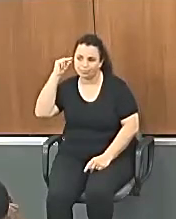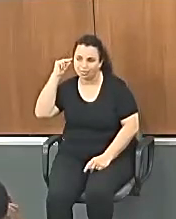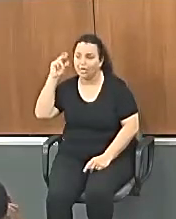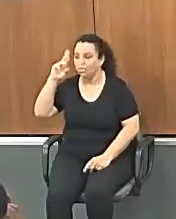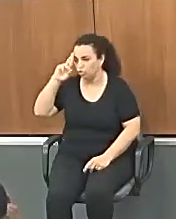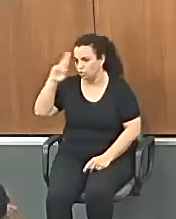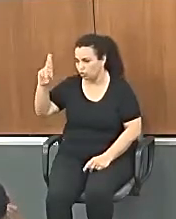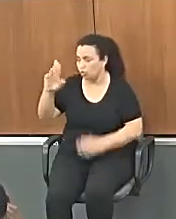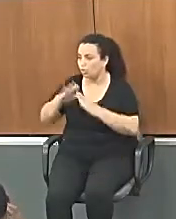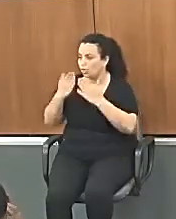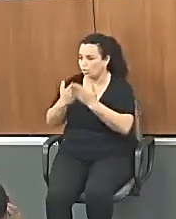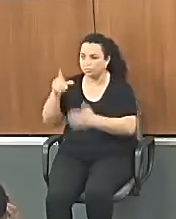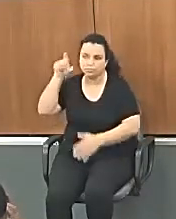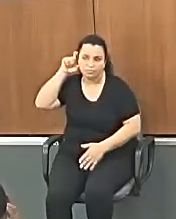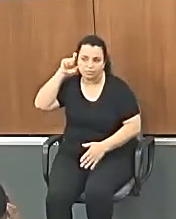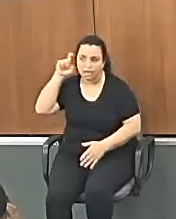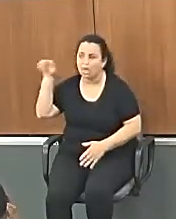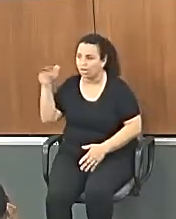francisco sales